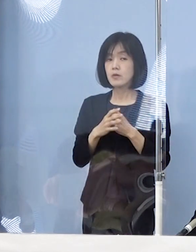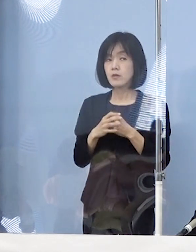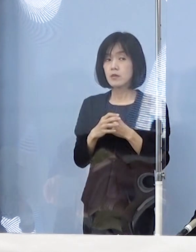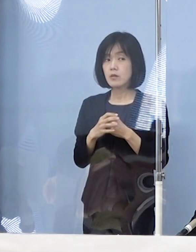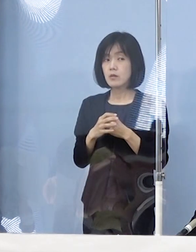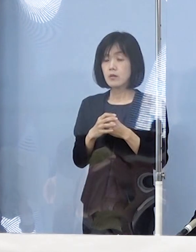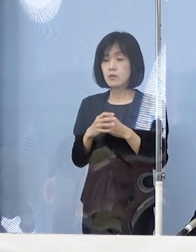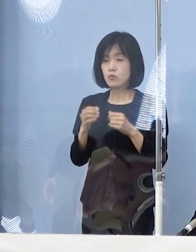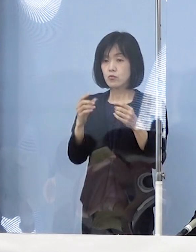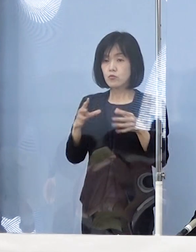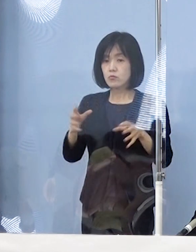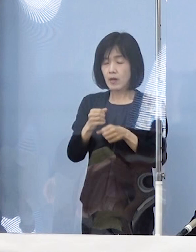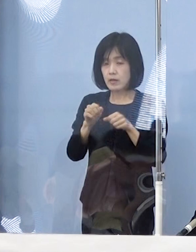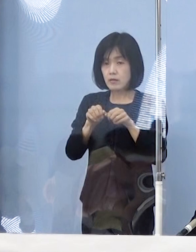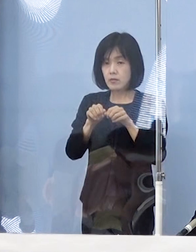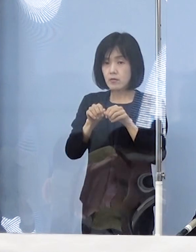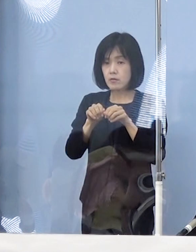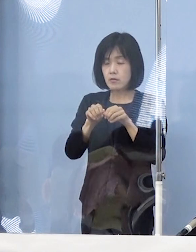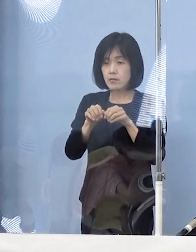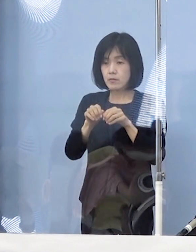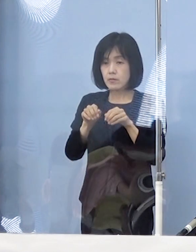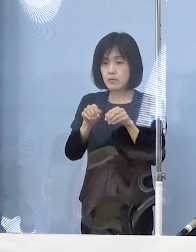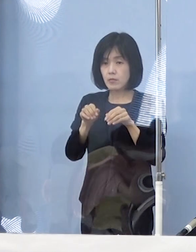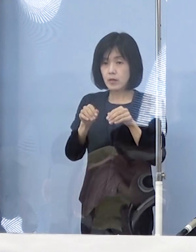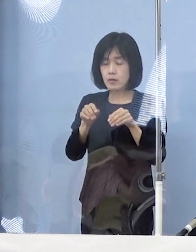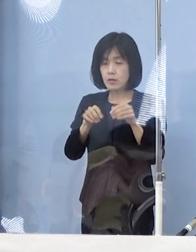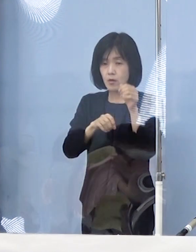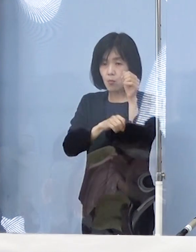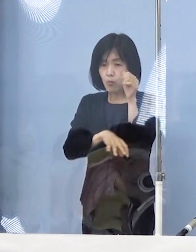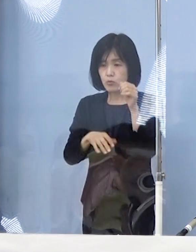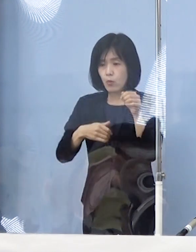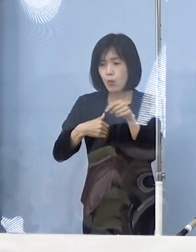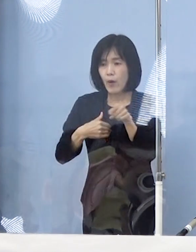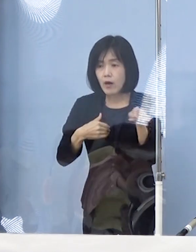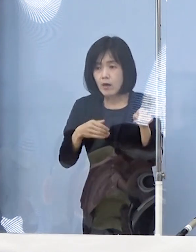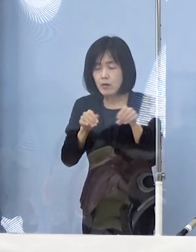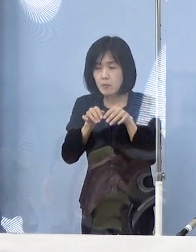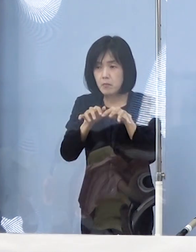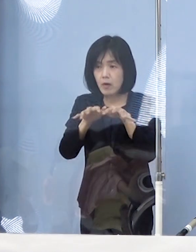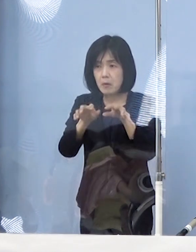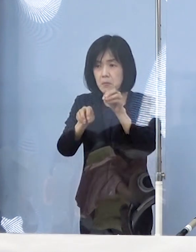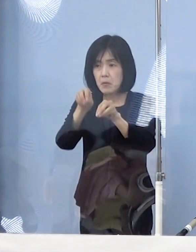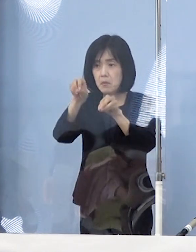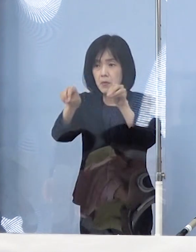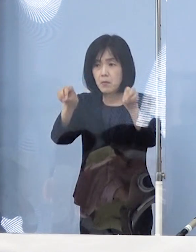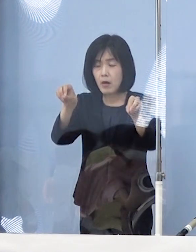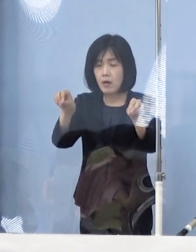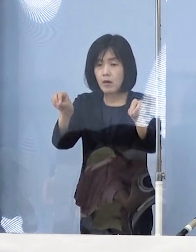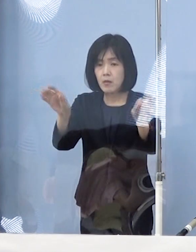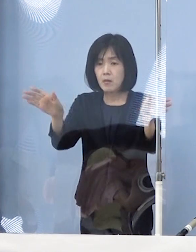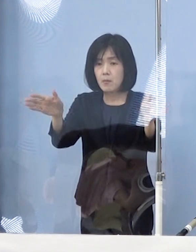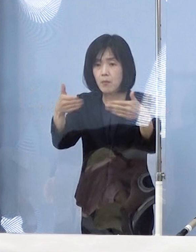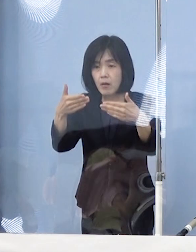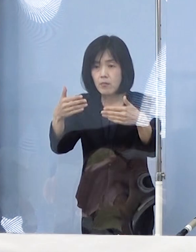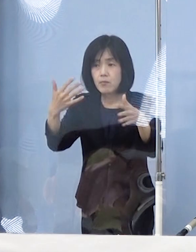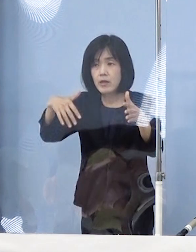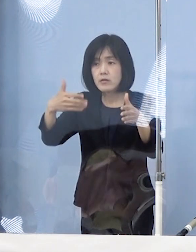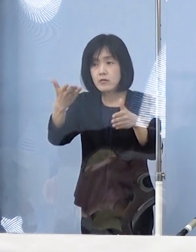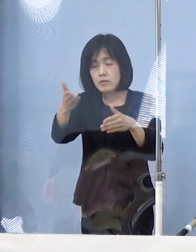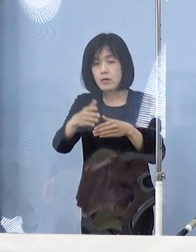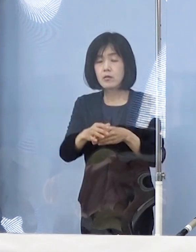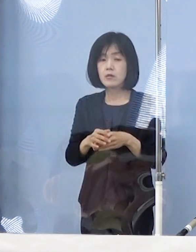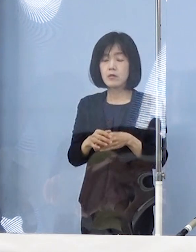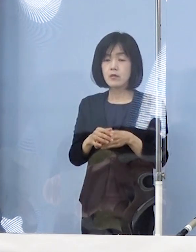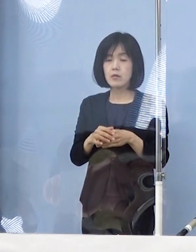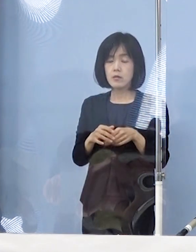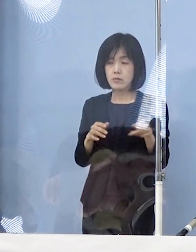い込めてない方が多数感染されているっていう状況になっているんでしょうか。 そこはちょっとまだ現時点では分か